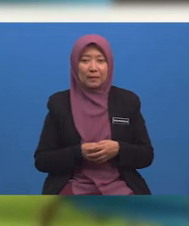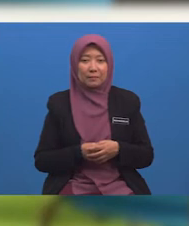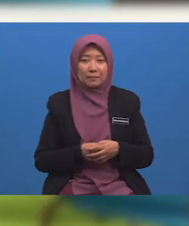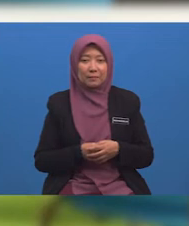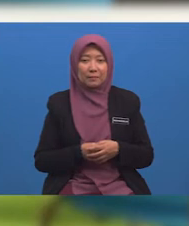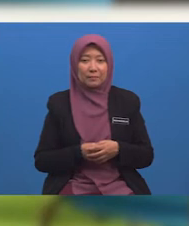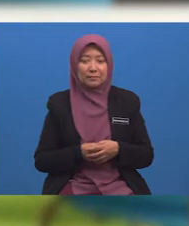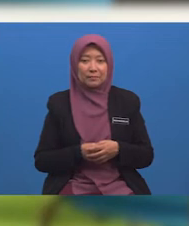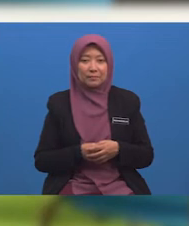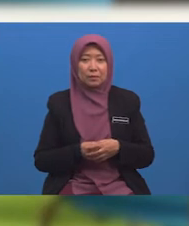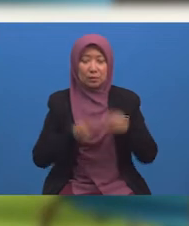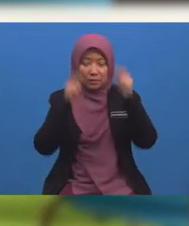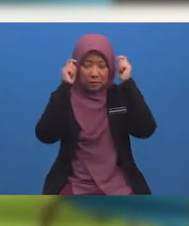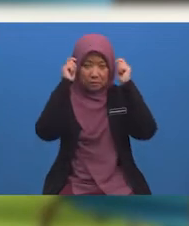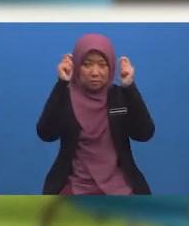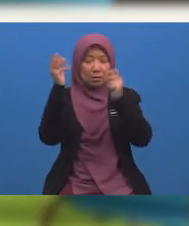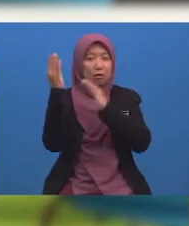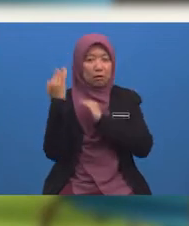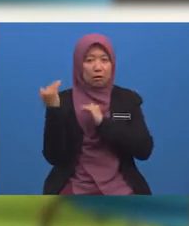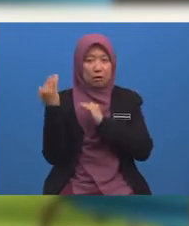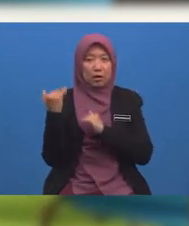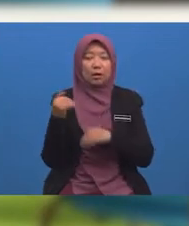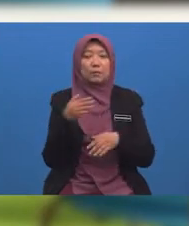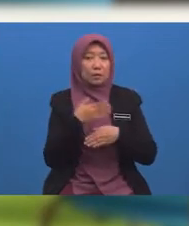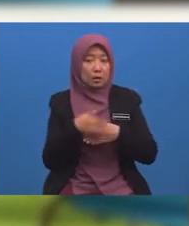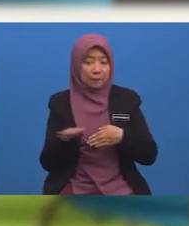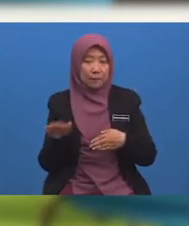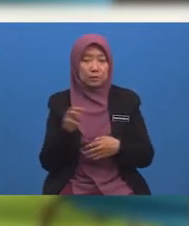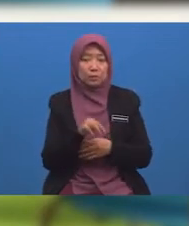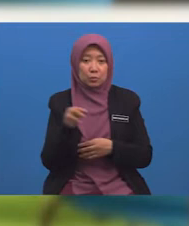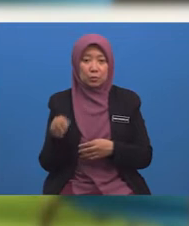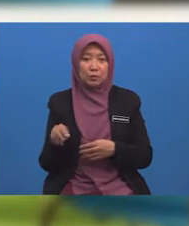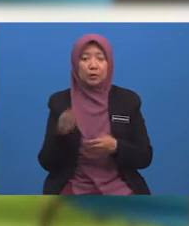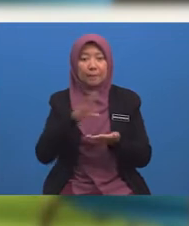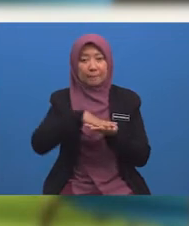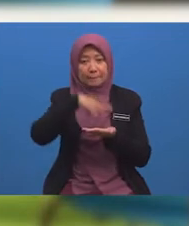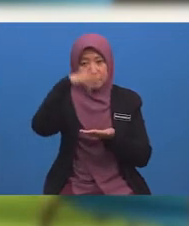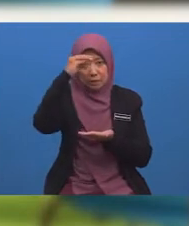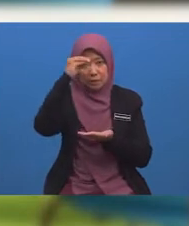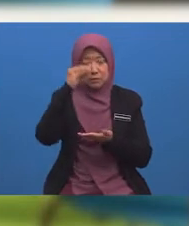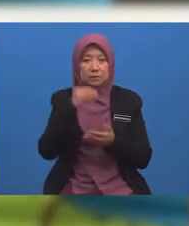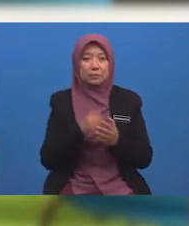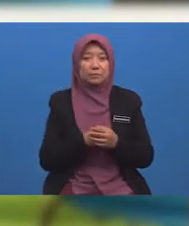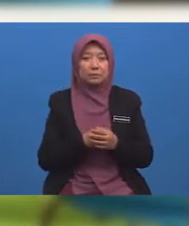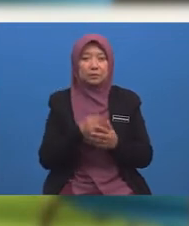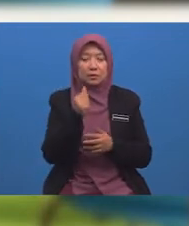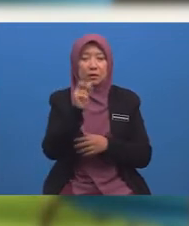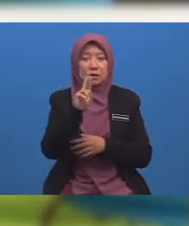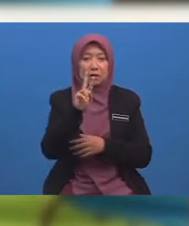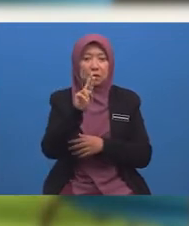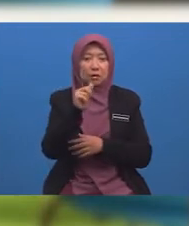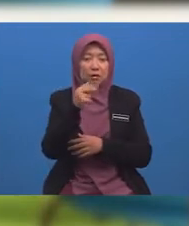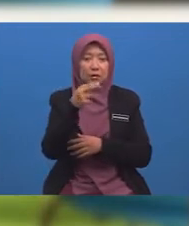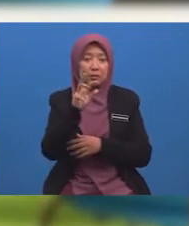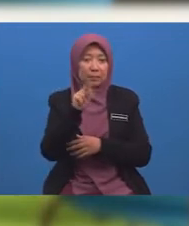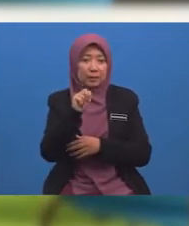Alhamdulillah, Ustazah mengharapkan selepas murid-murid mempelajari sifat Ar-Rahman dan